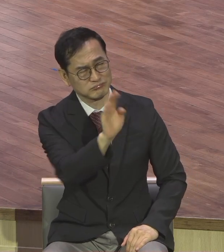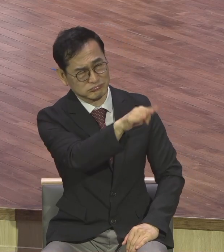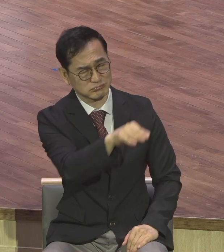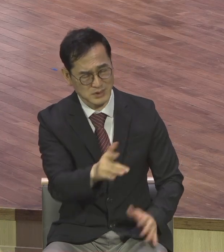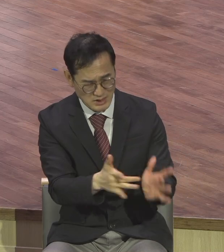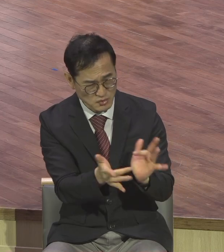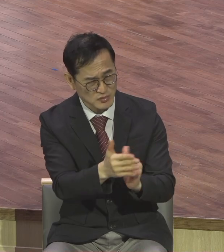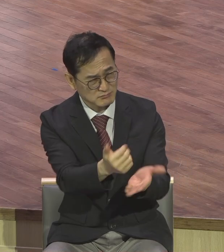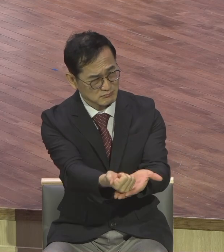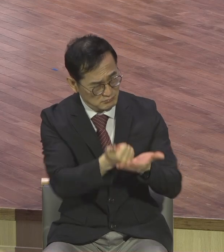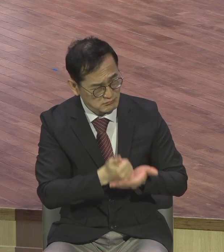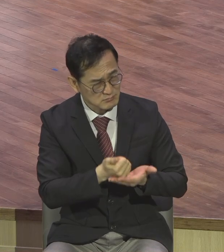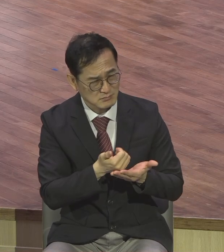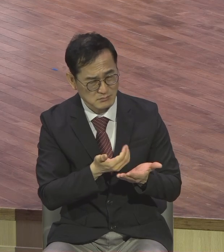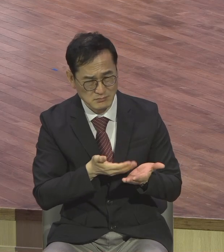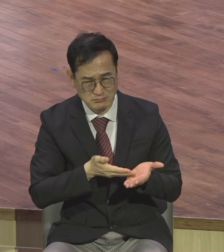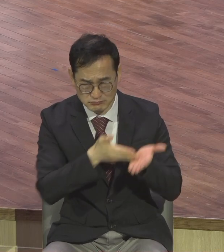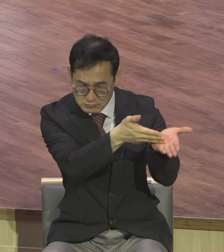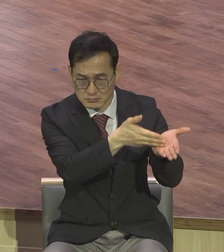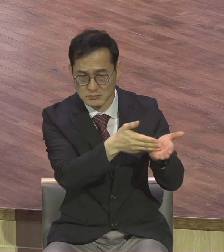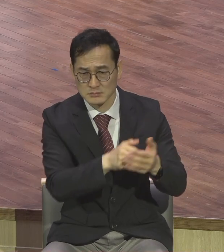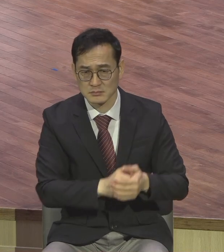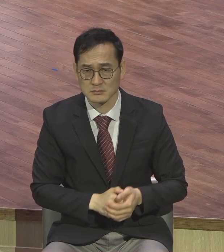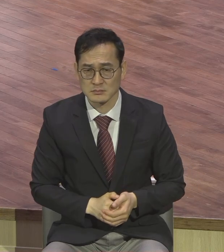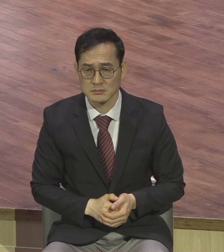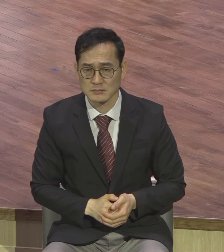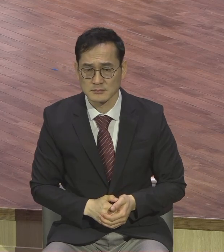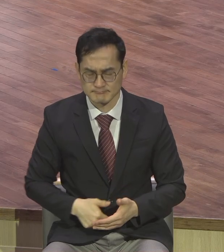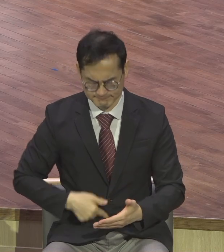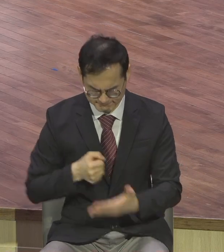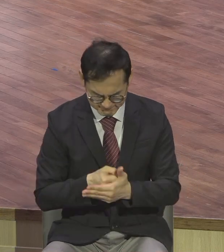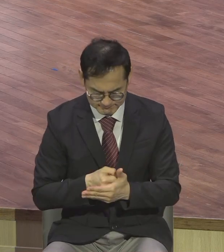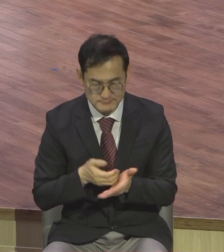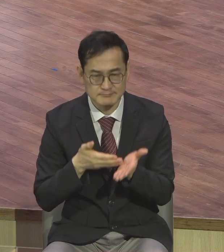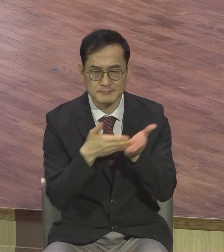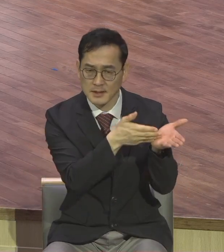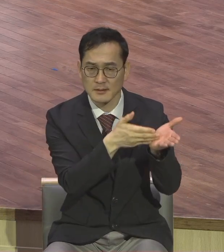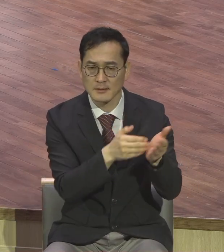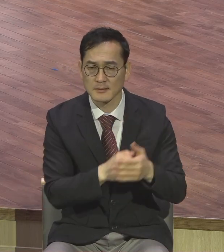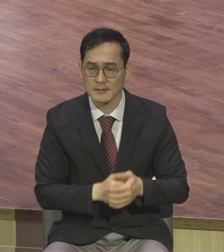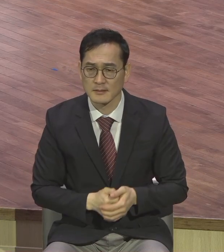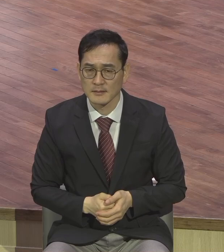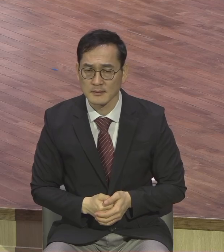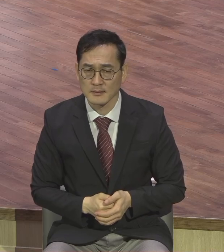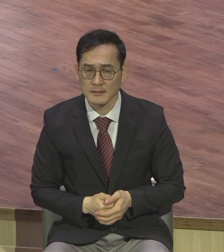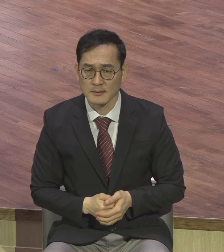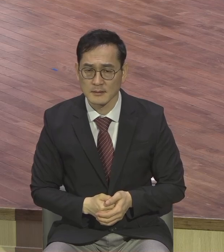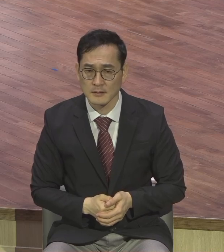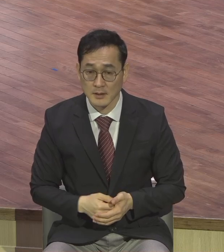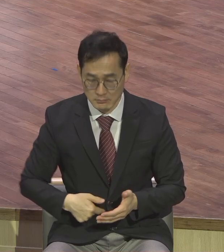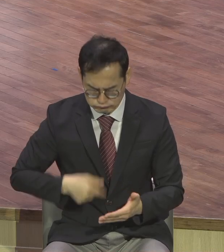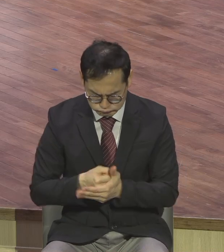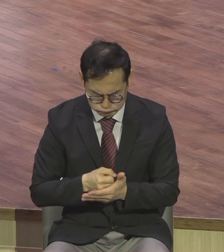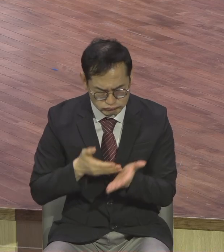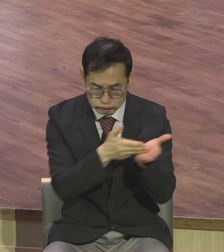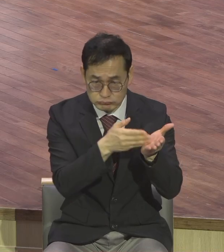예수님의 시체를 내가 달라고 했다. 담대하고 이 담대함이라는 무슨 말이요? 상당히 위험한 결정을 한 거예요.